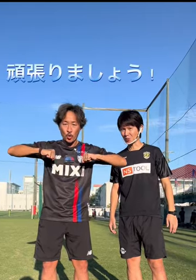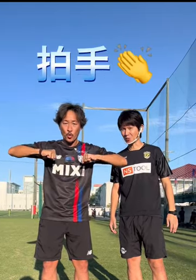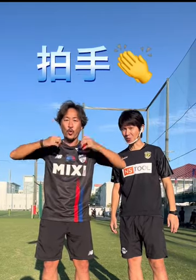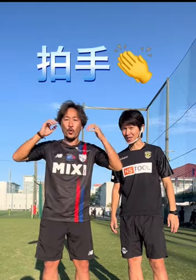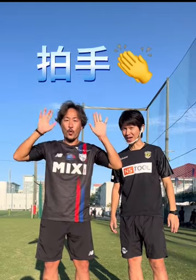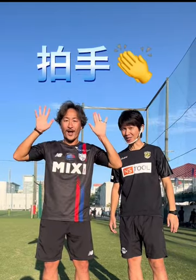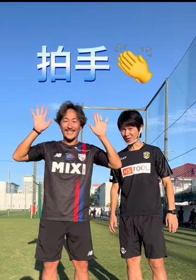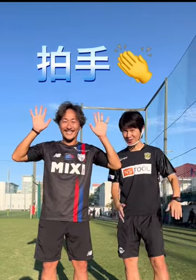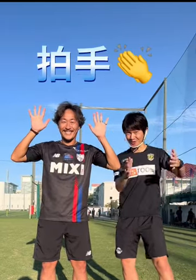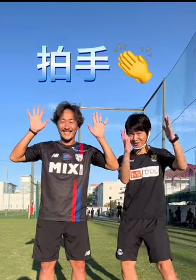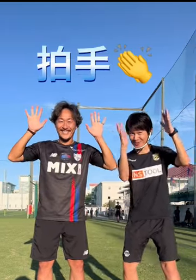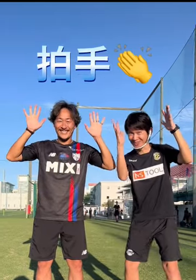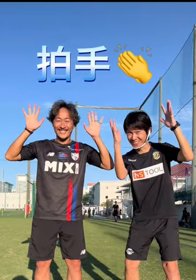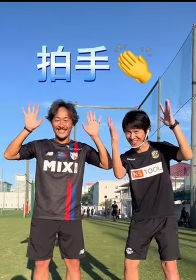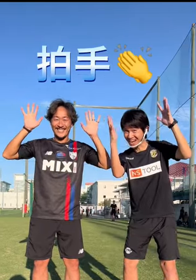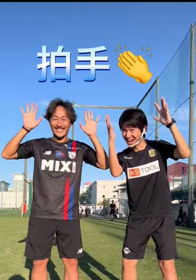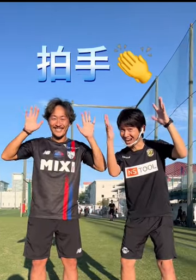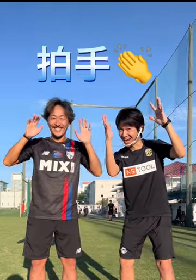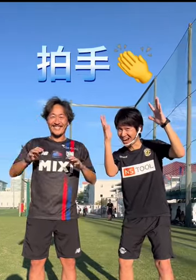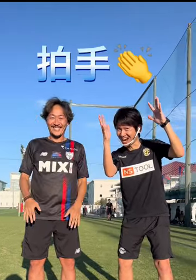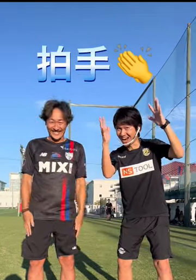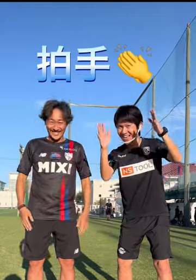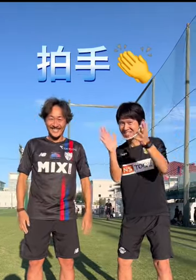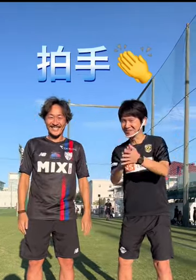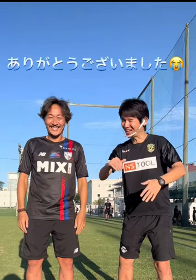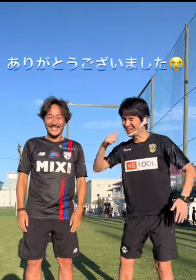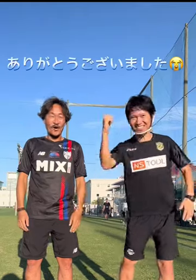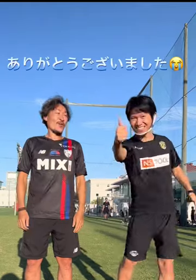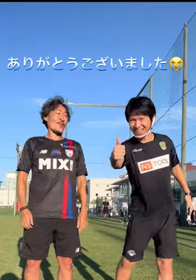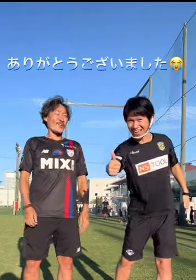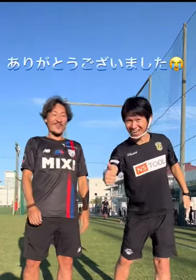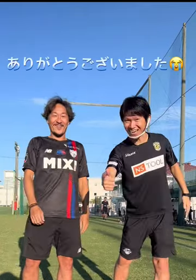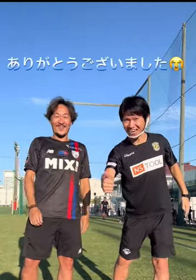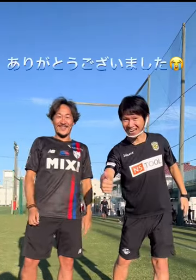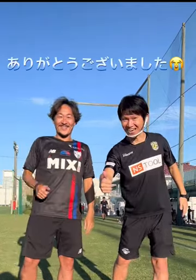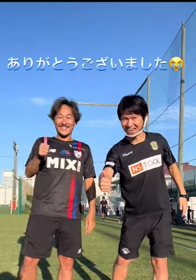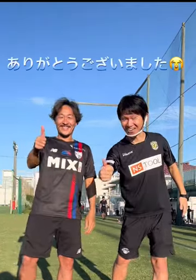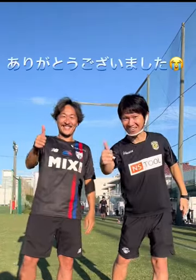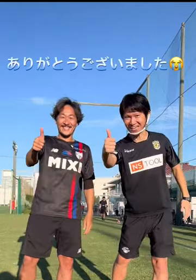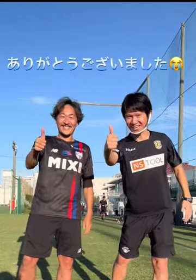拍手。素晴らしいね。オッケー。